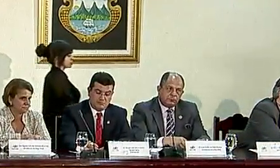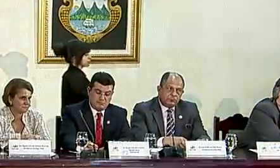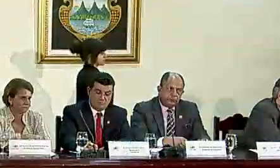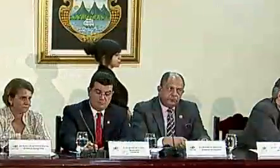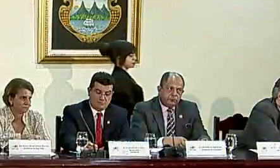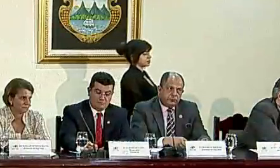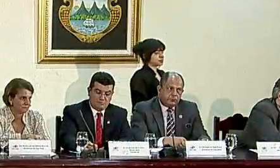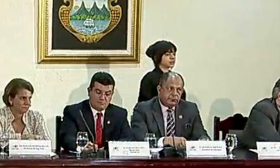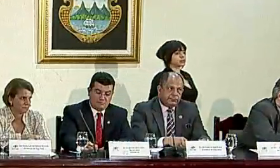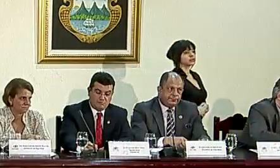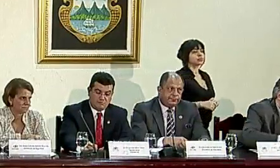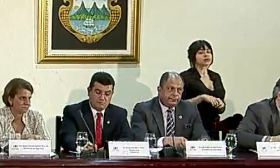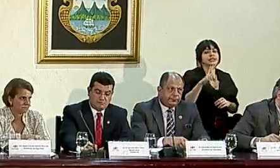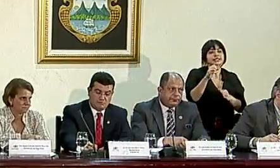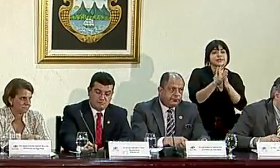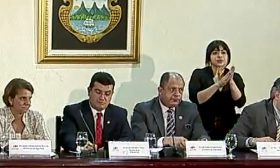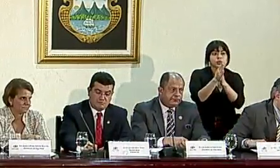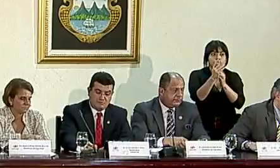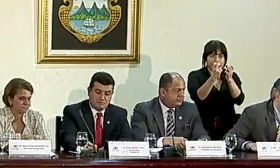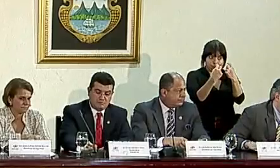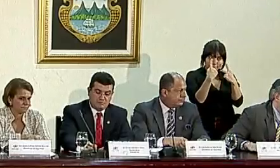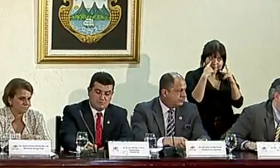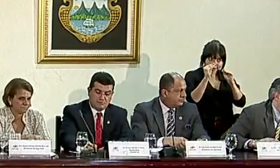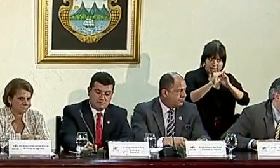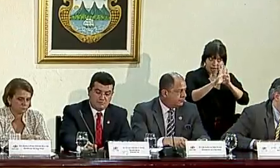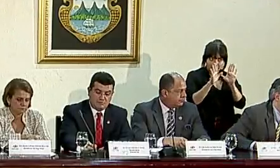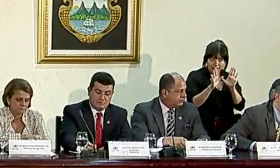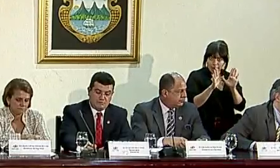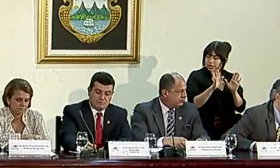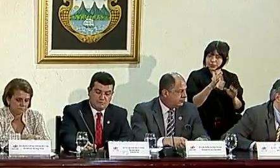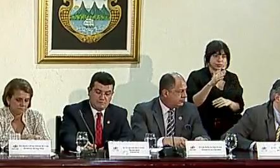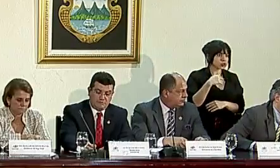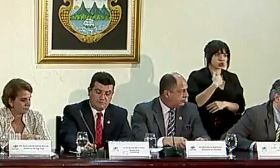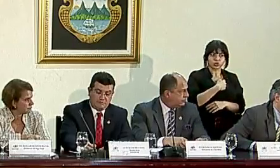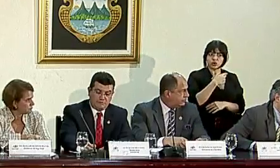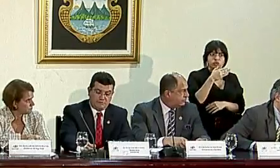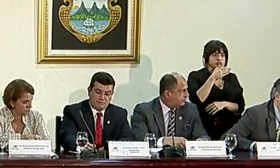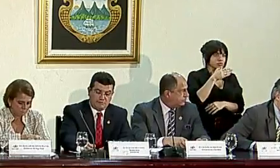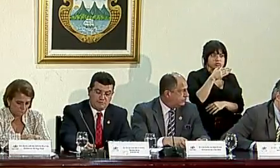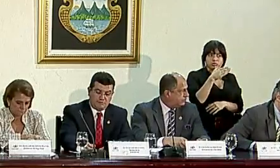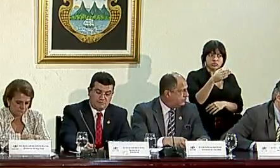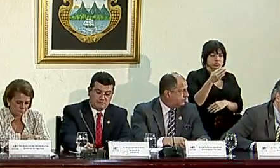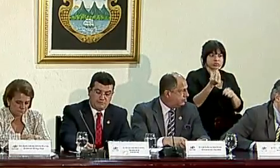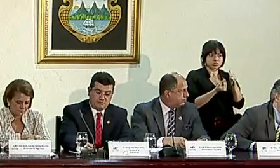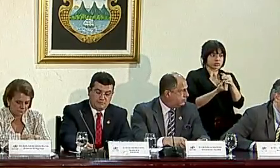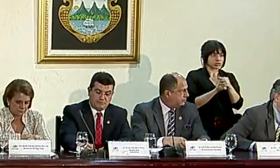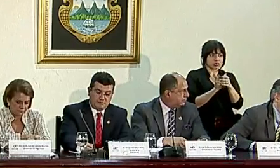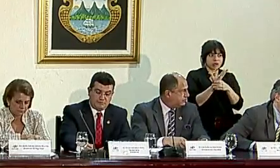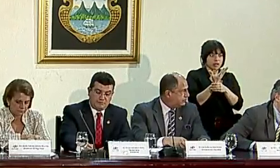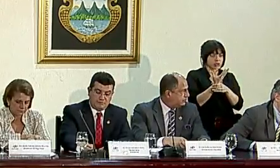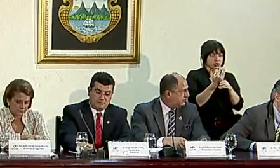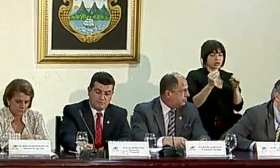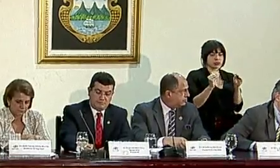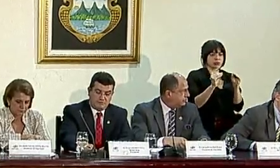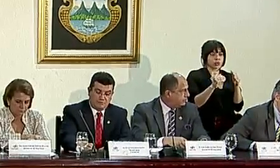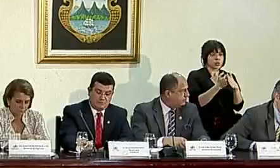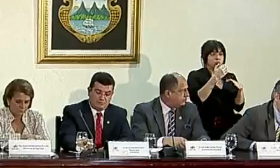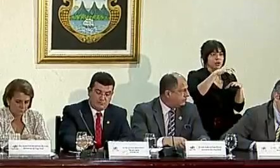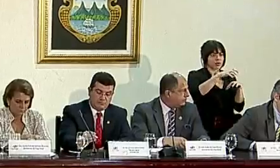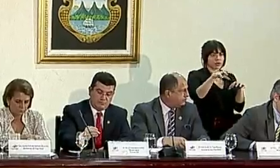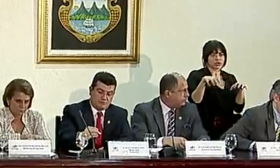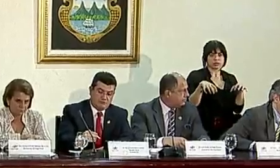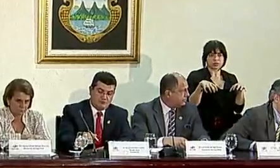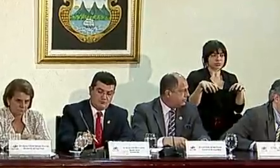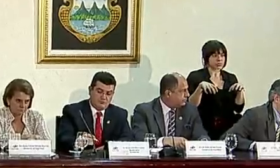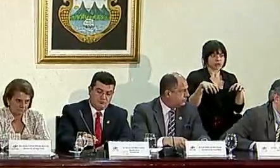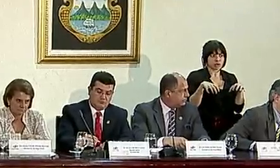Sí, aprovecho la oportunidad para aclarar que no recomendamos la creación de nuevos